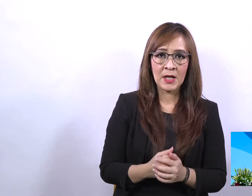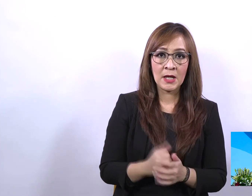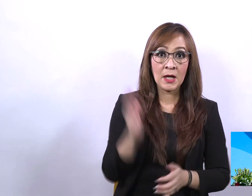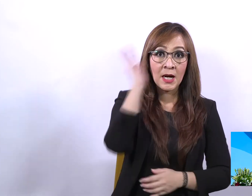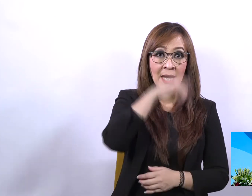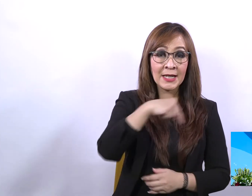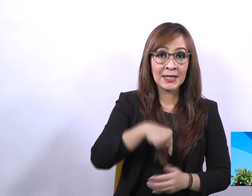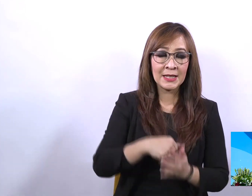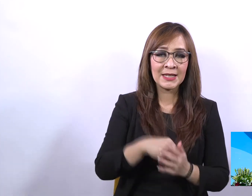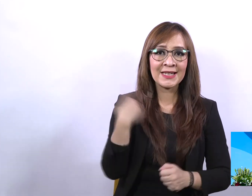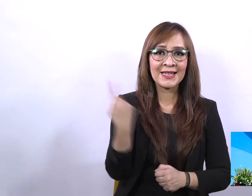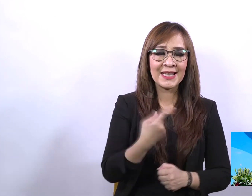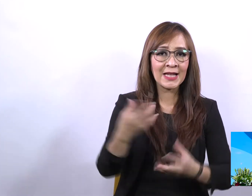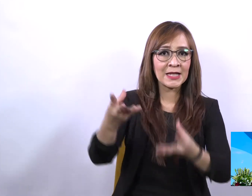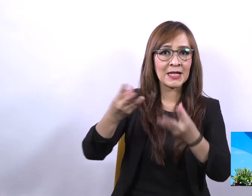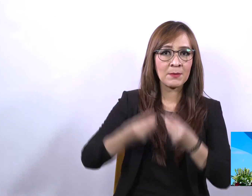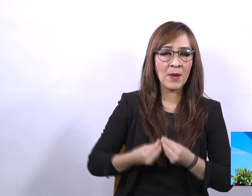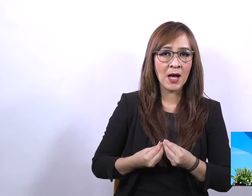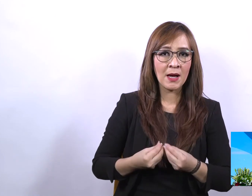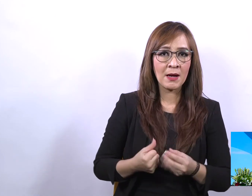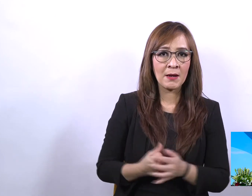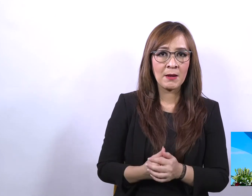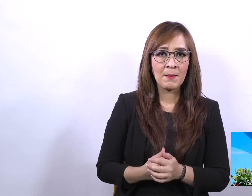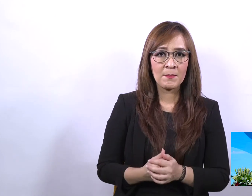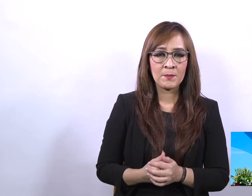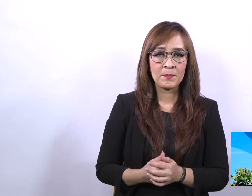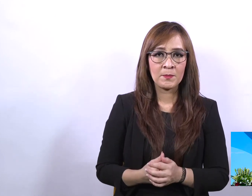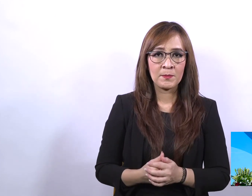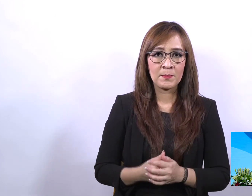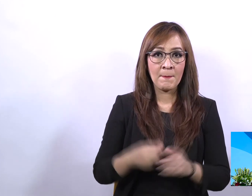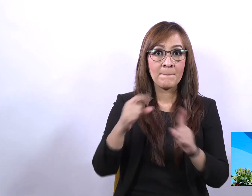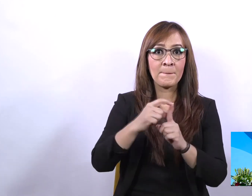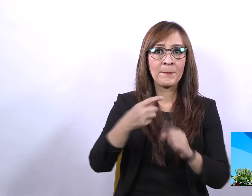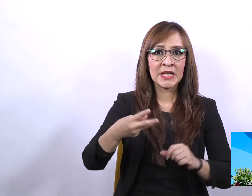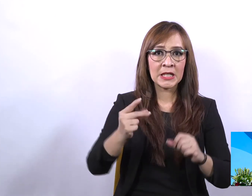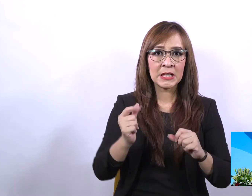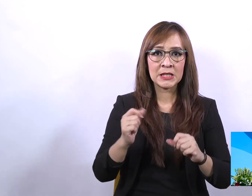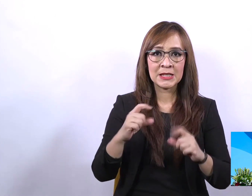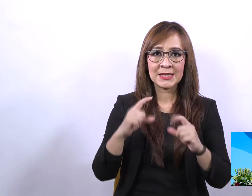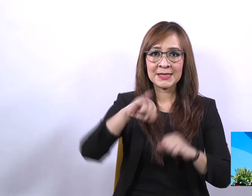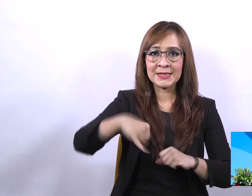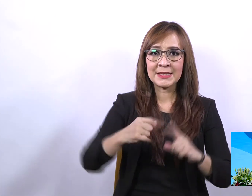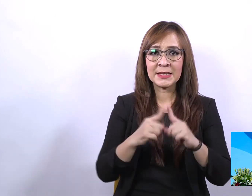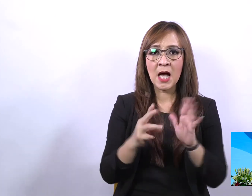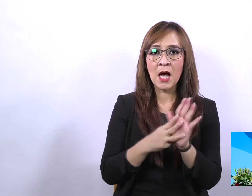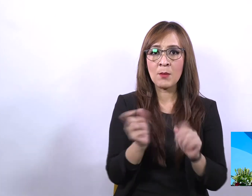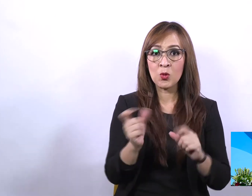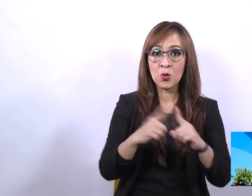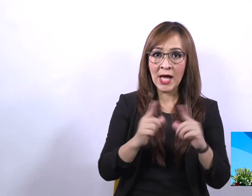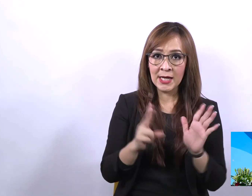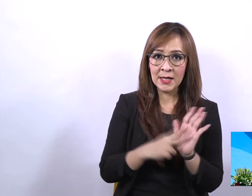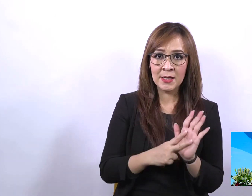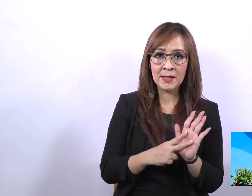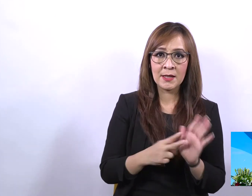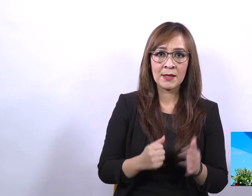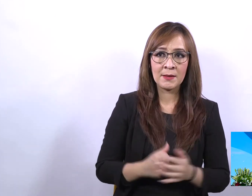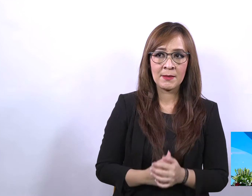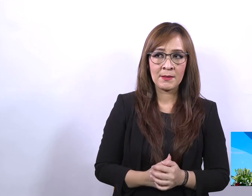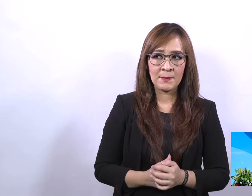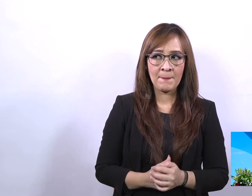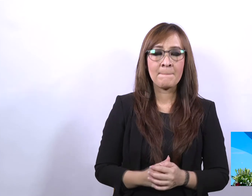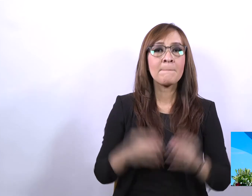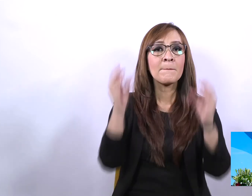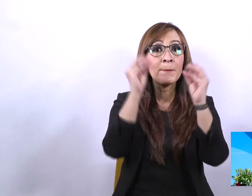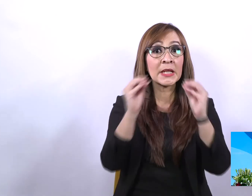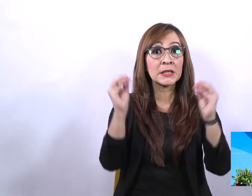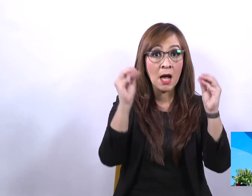sebabnya Riddle kita menerima perjamuan suci Hai karena perjamuan Suci mengajar kepada kita Yesus sudah menyelesaikan segalanya buat kita